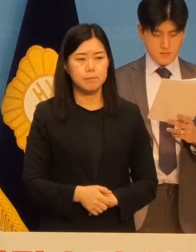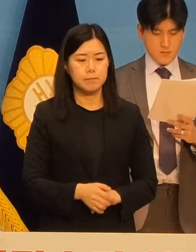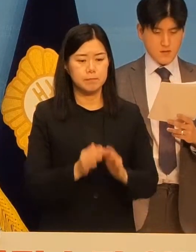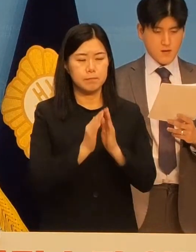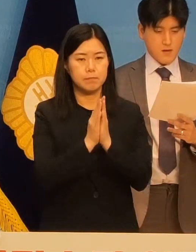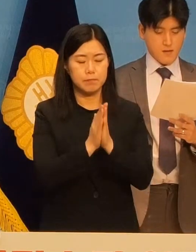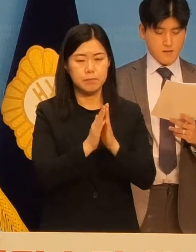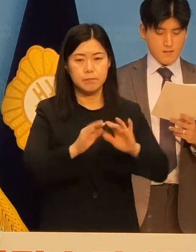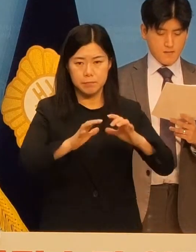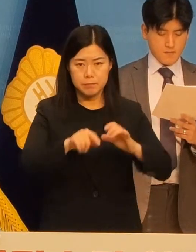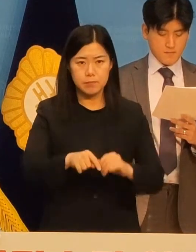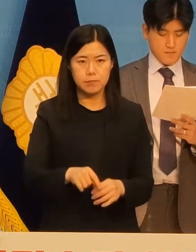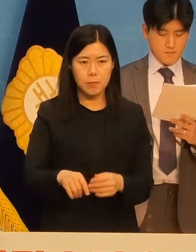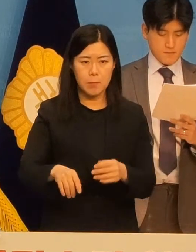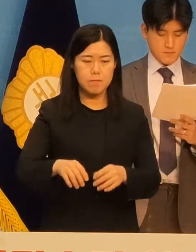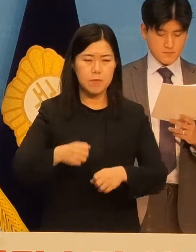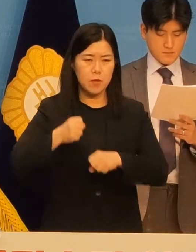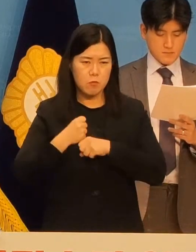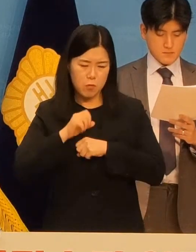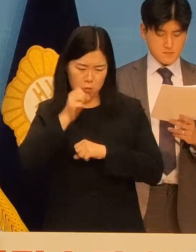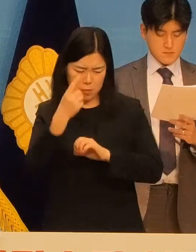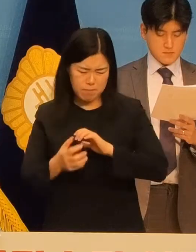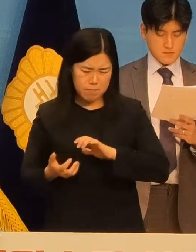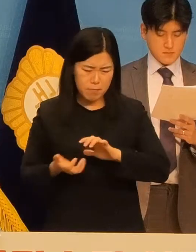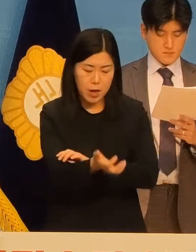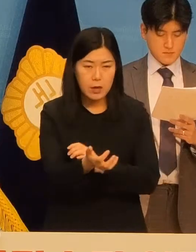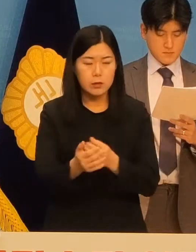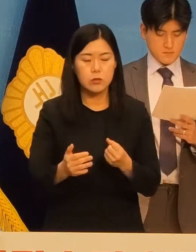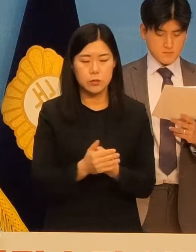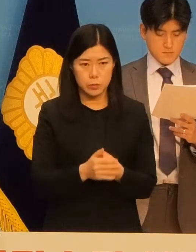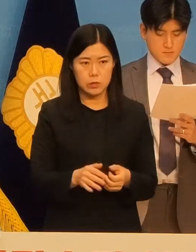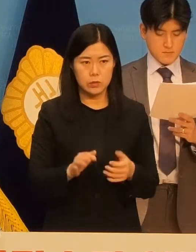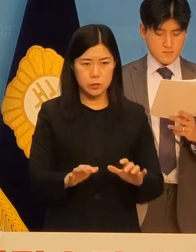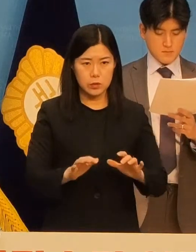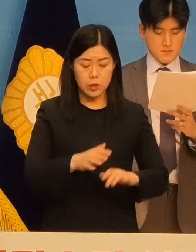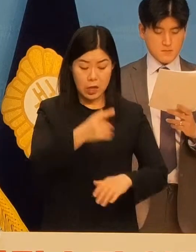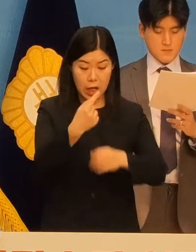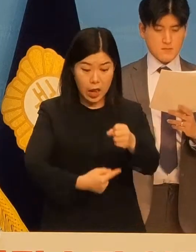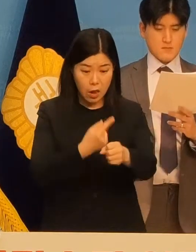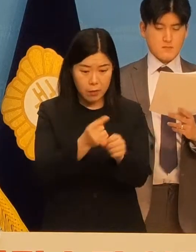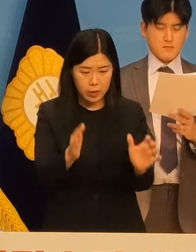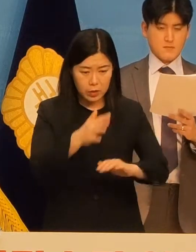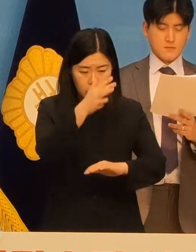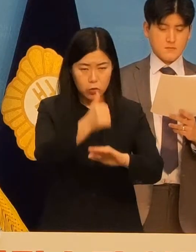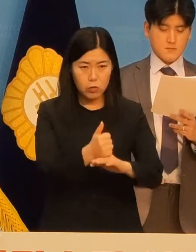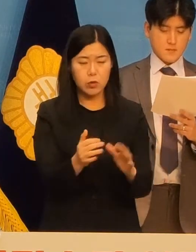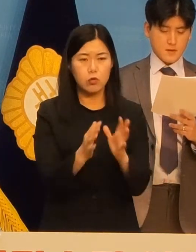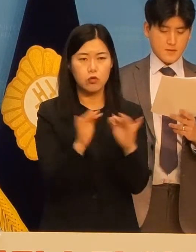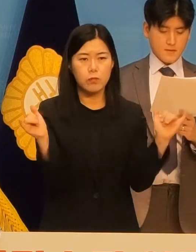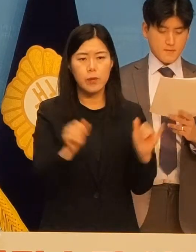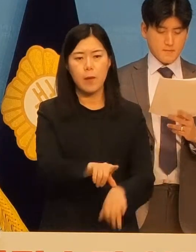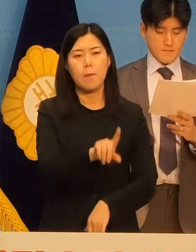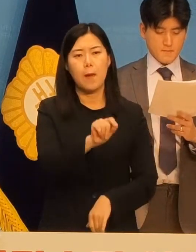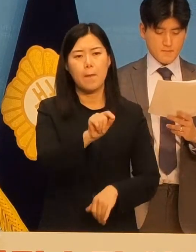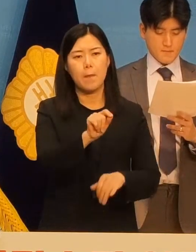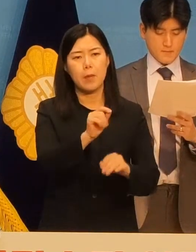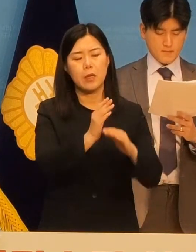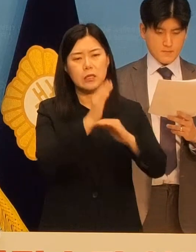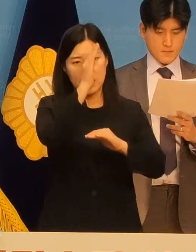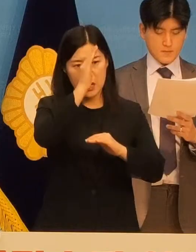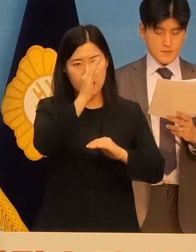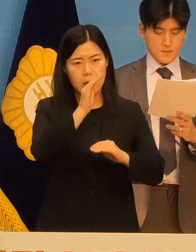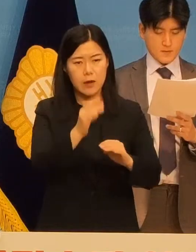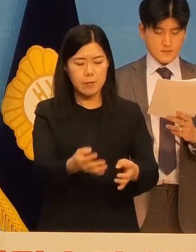미얀마는 군부가 일으킨 쿠데타로 인해 쿠데타 1년 만에 국민 1만 명이 넘게